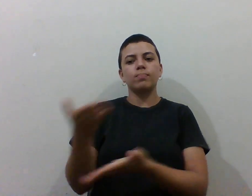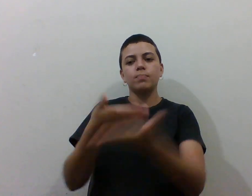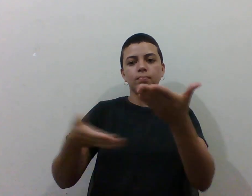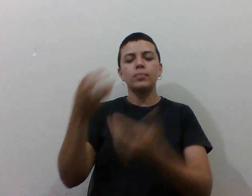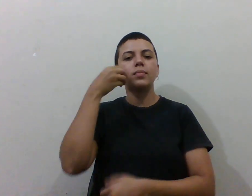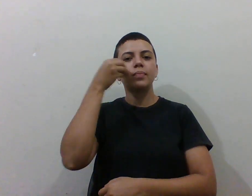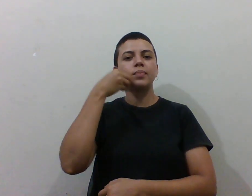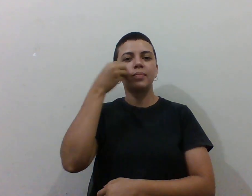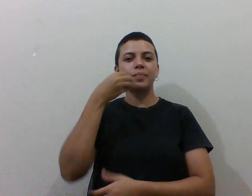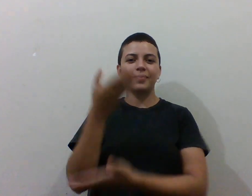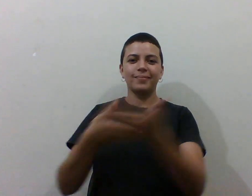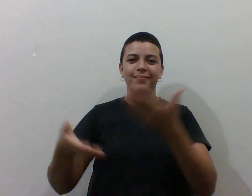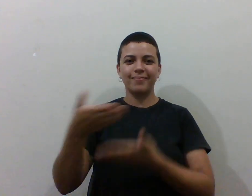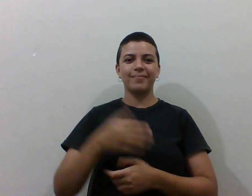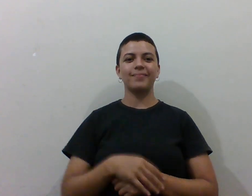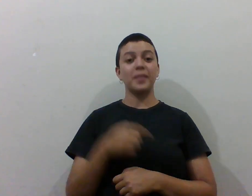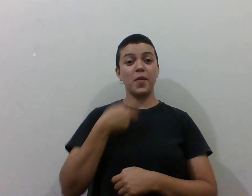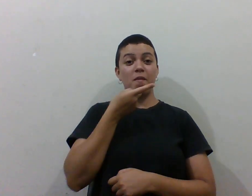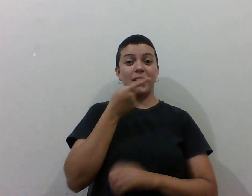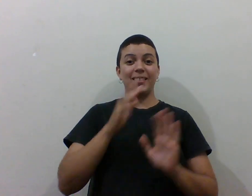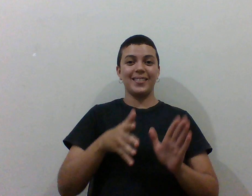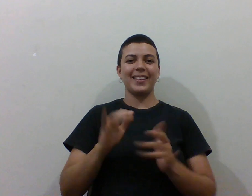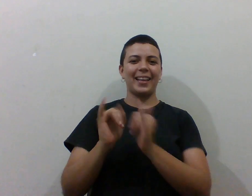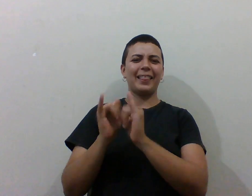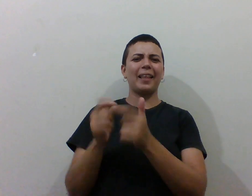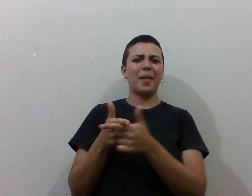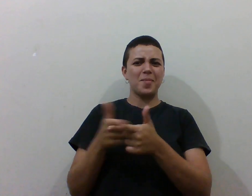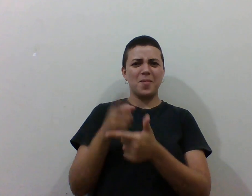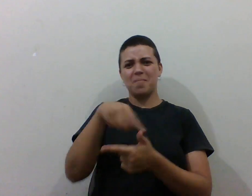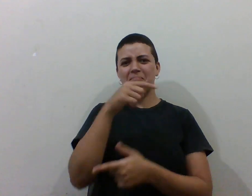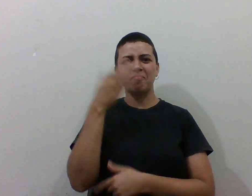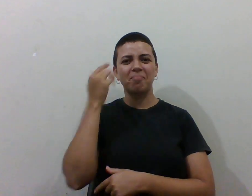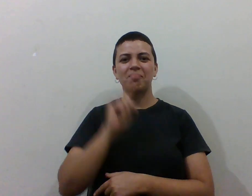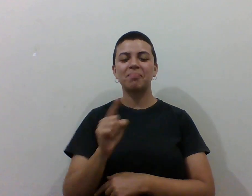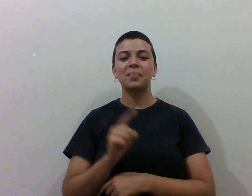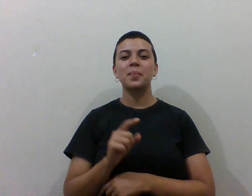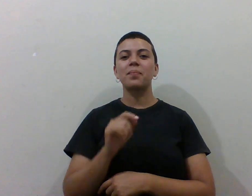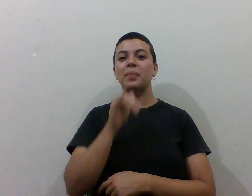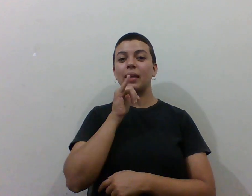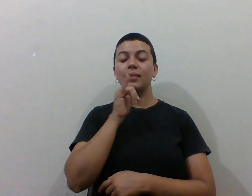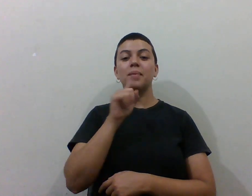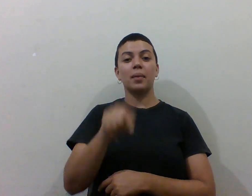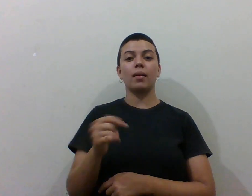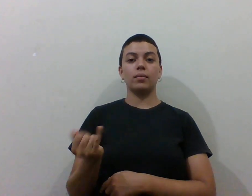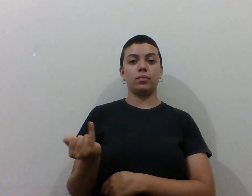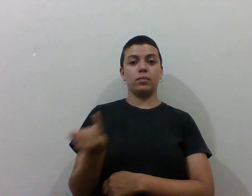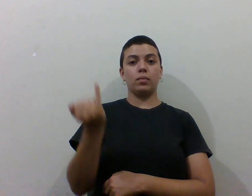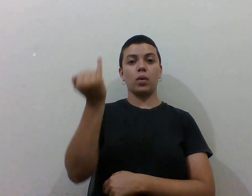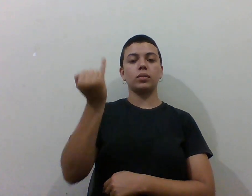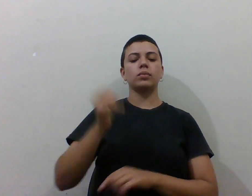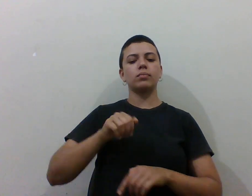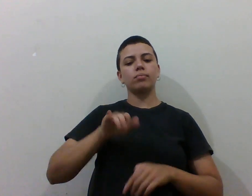na hora de cair que eu caí propriamente era da importância da gente aprender esse caminho caminhando como